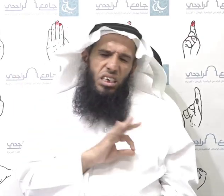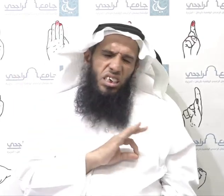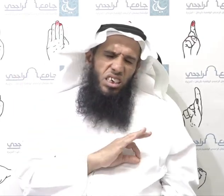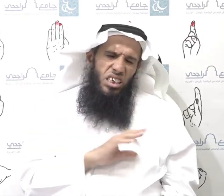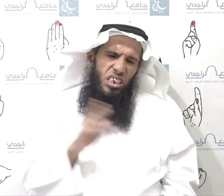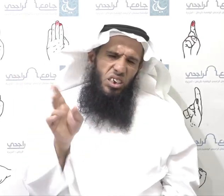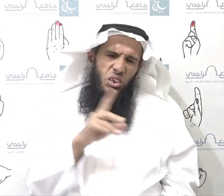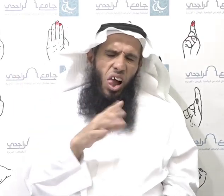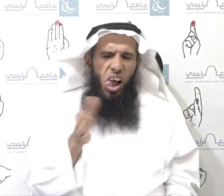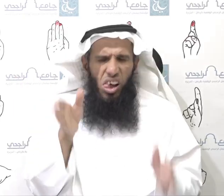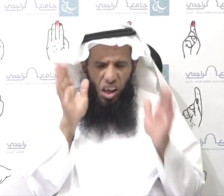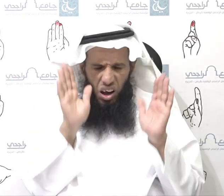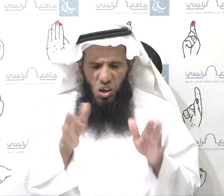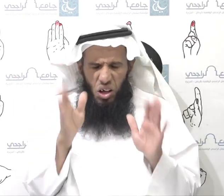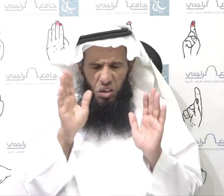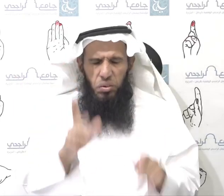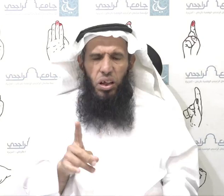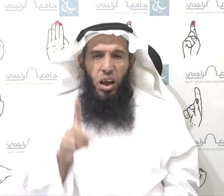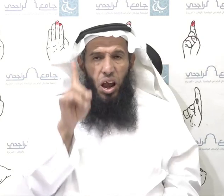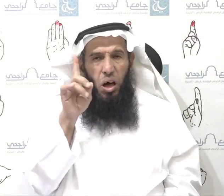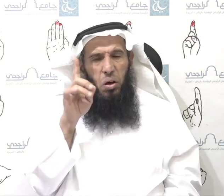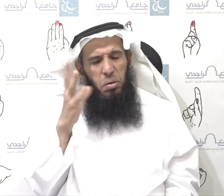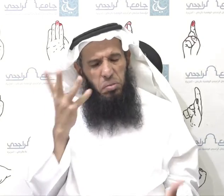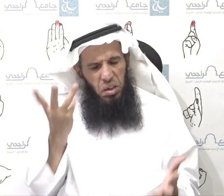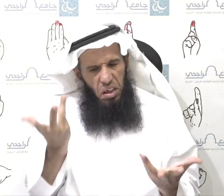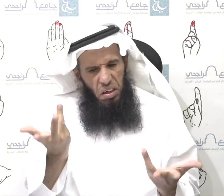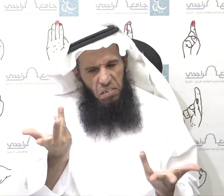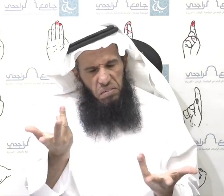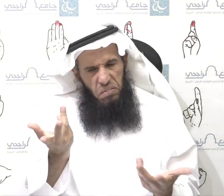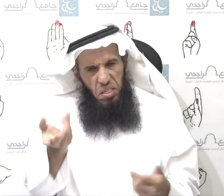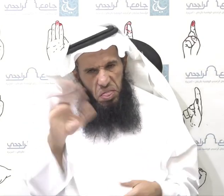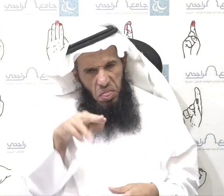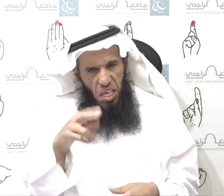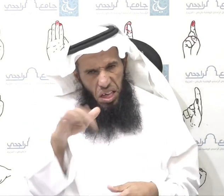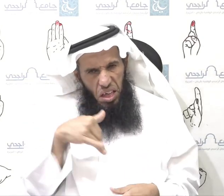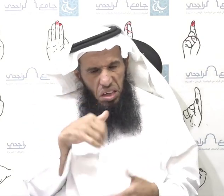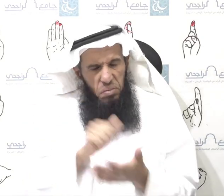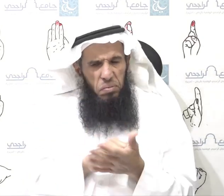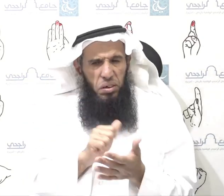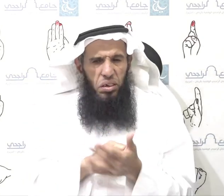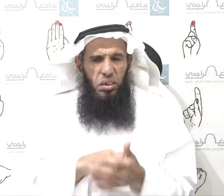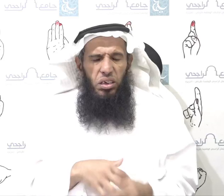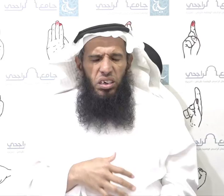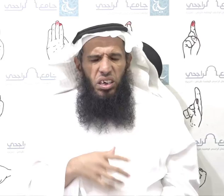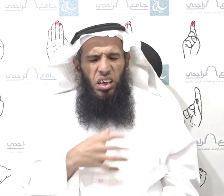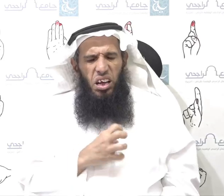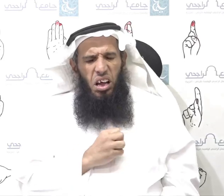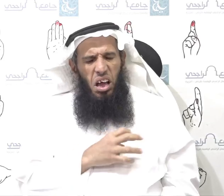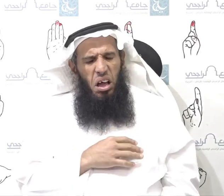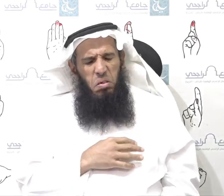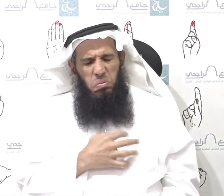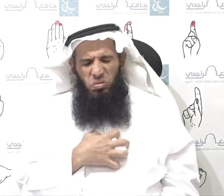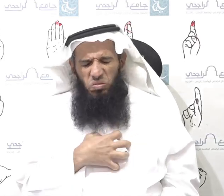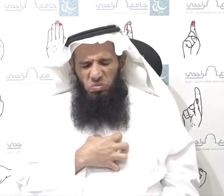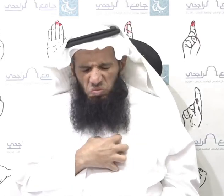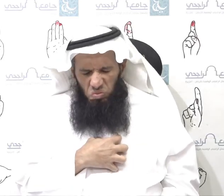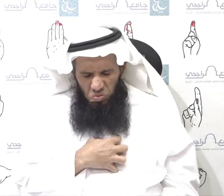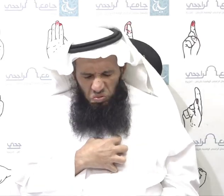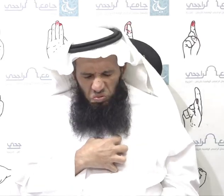مرضاهم، فالله أعلم كيف يعود إلى بيته بالقلب المجروح والمنكسر والعين